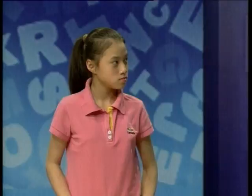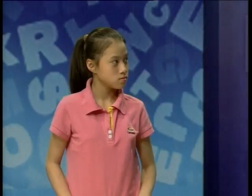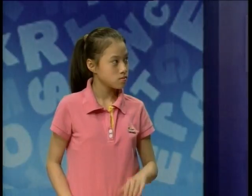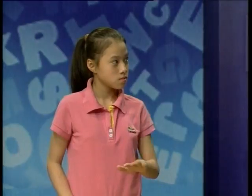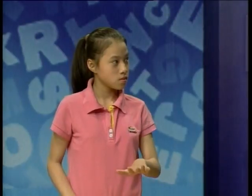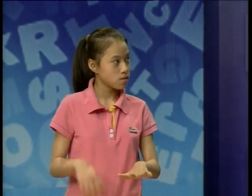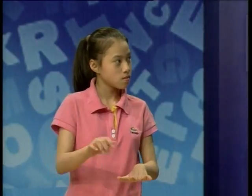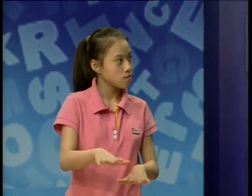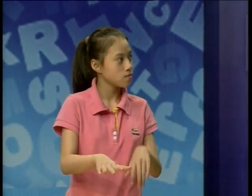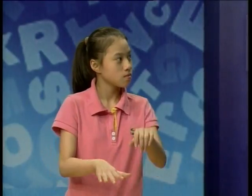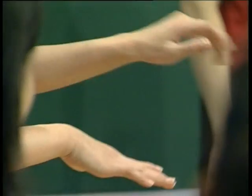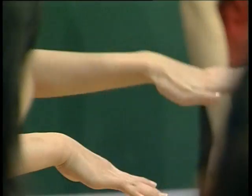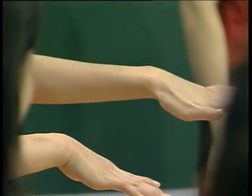Các em hãy quan sát cách các bạn làm hành động nhé